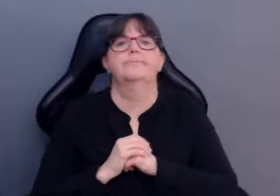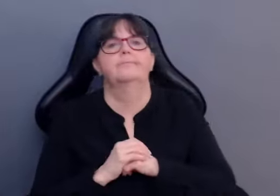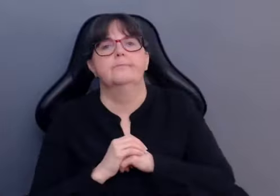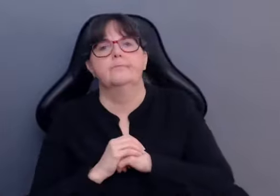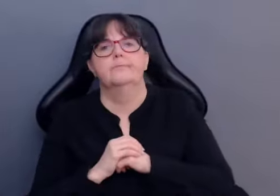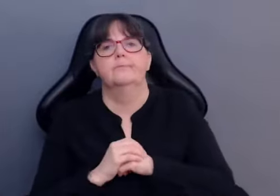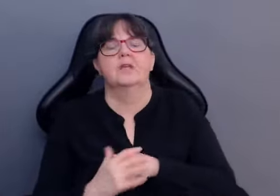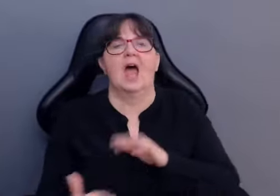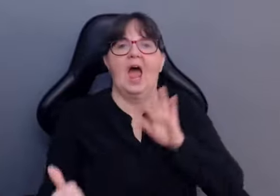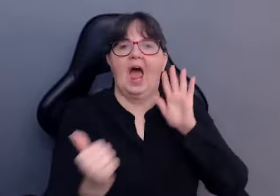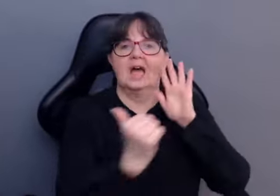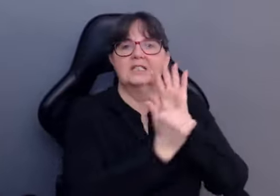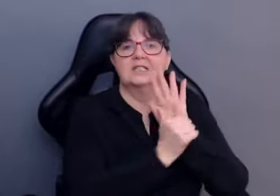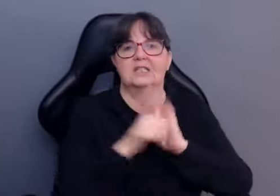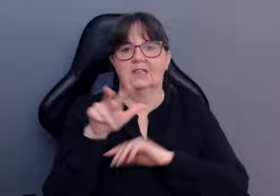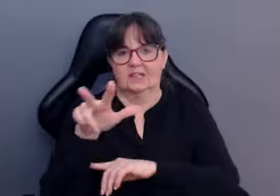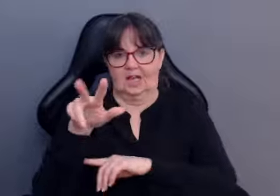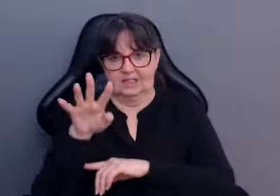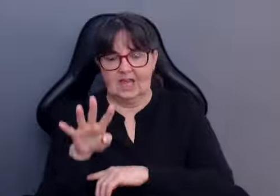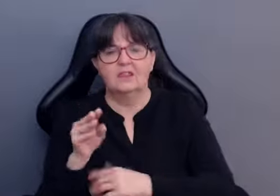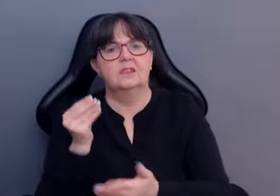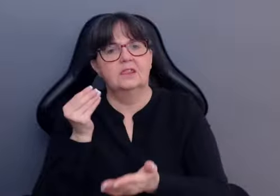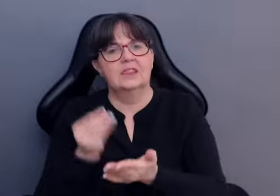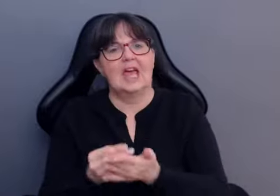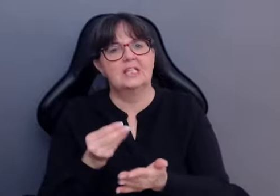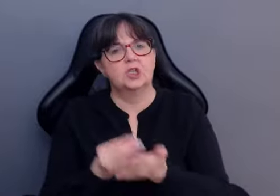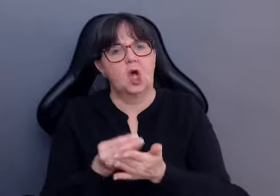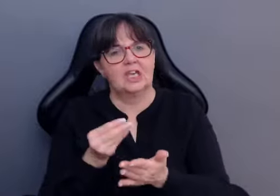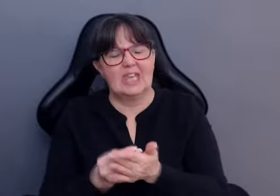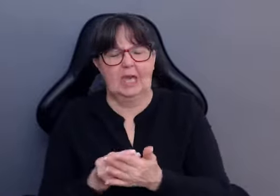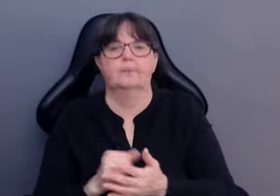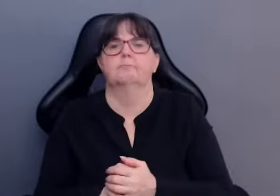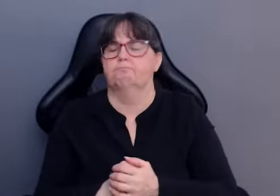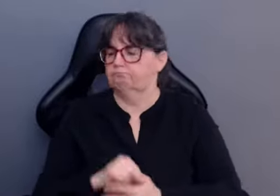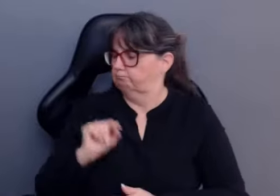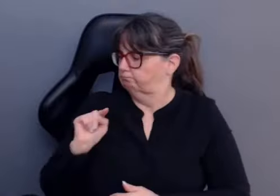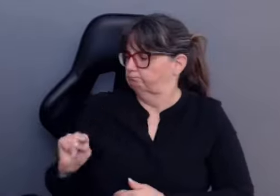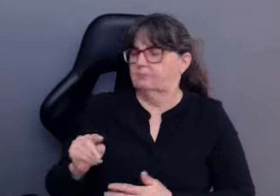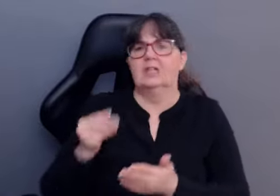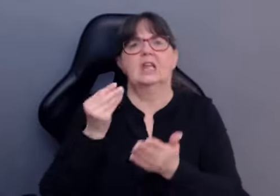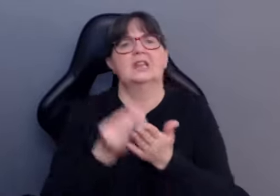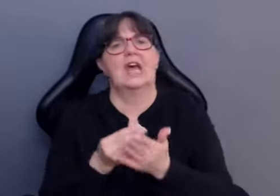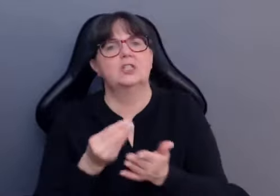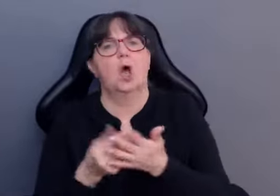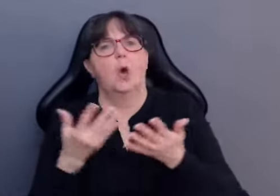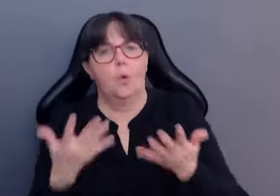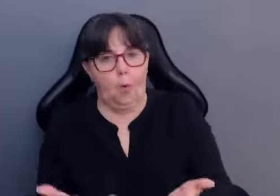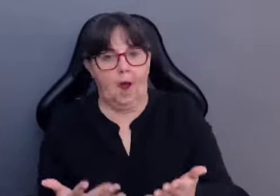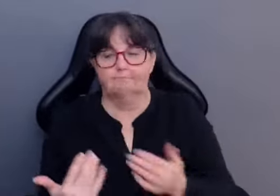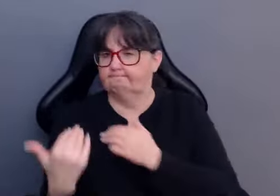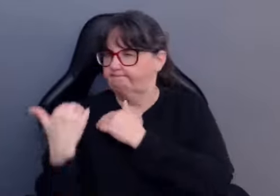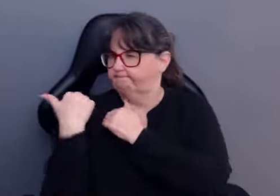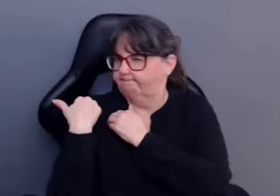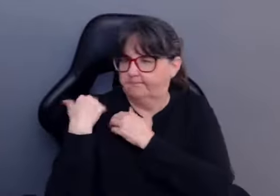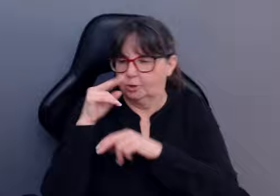Article 34. Trésorier. Le trésorier a la charge et la surveillance des fonds